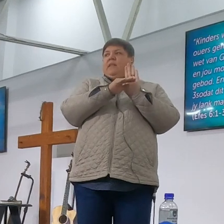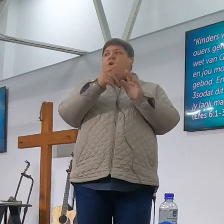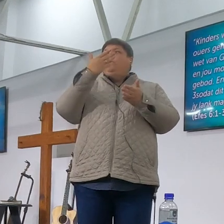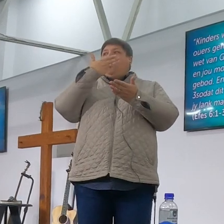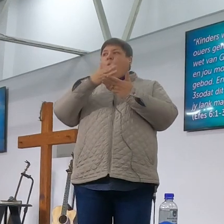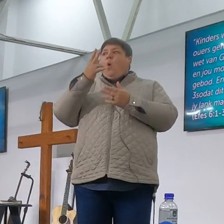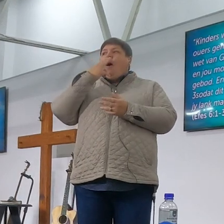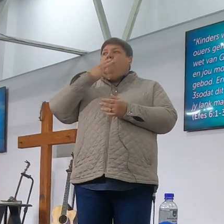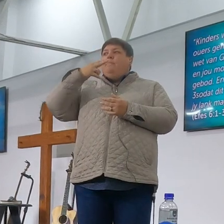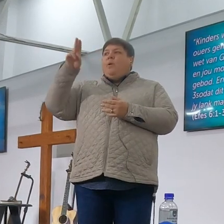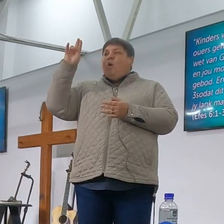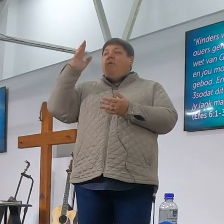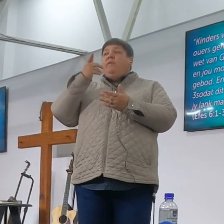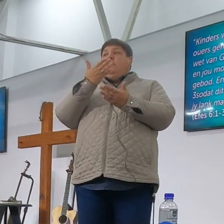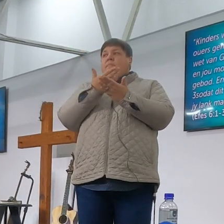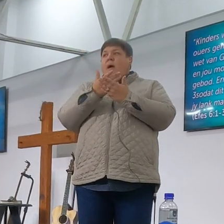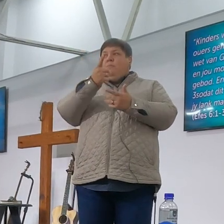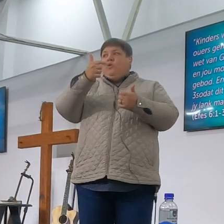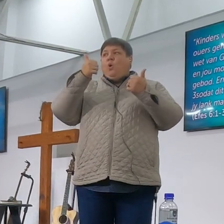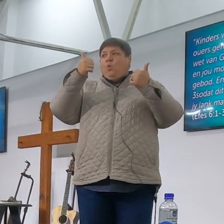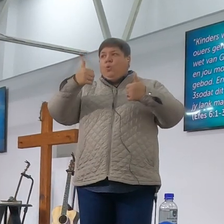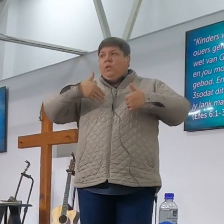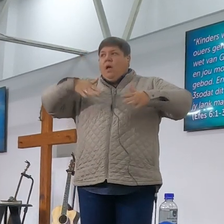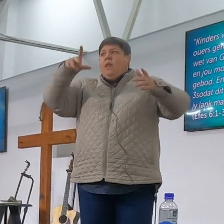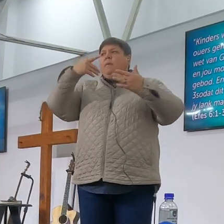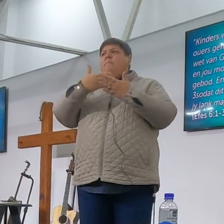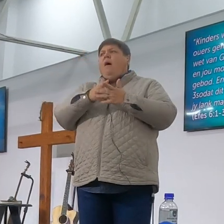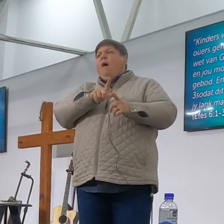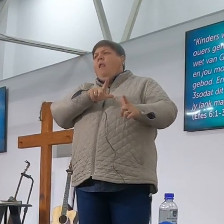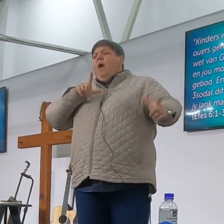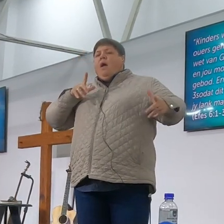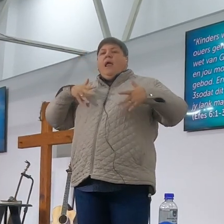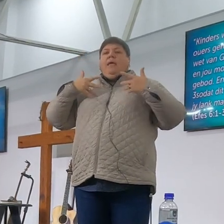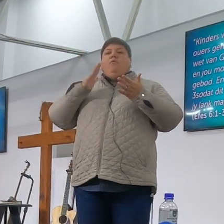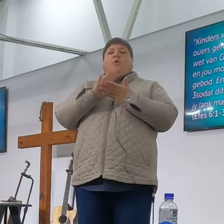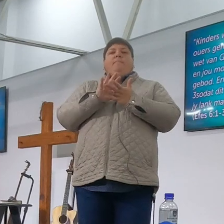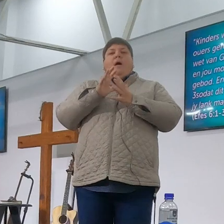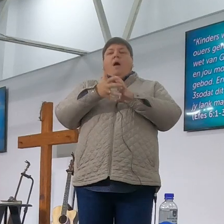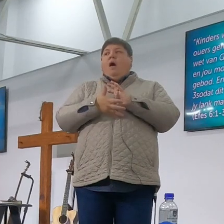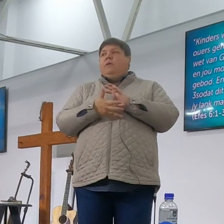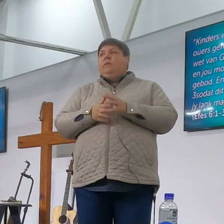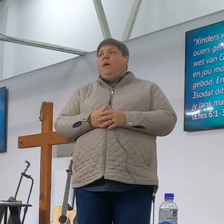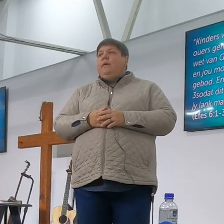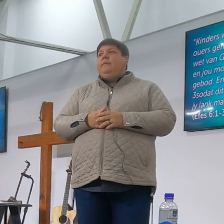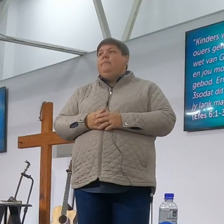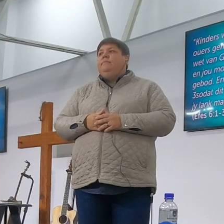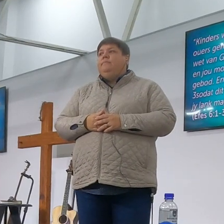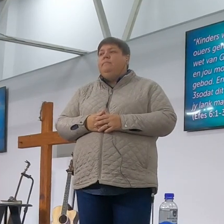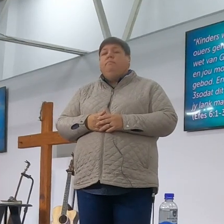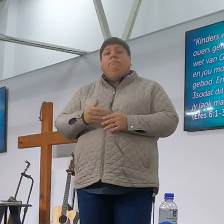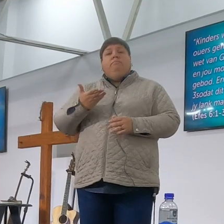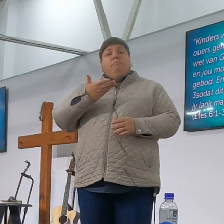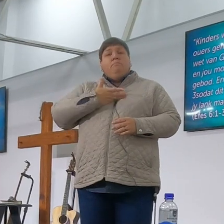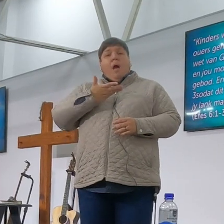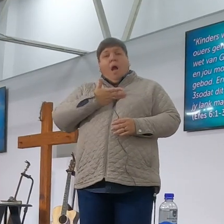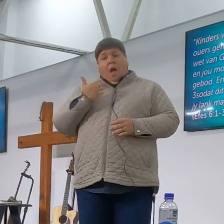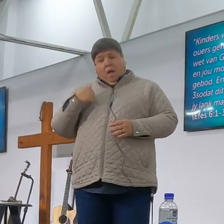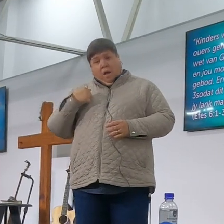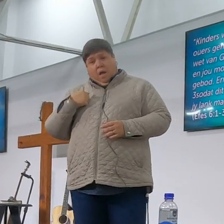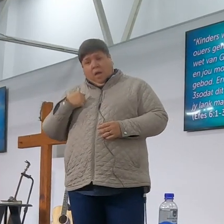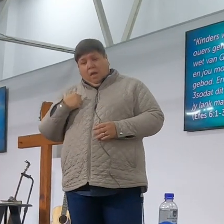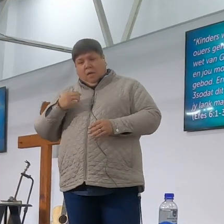so dat jy, dit met jou mag goed gaan, en jy lank mag lewe op aarde. En dan gaan vers 4 Paas, moenie julle kinders behandel dat